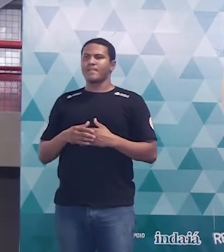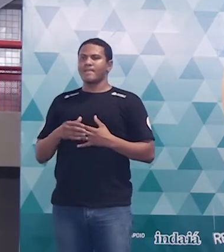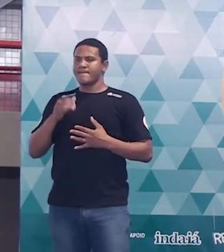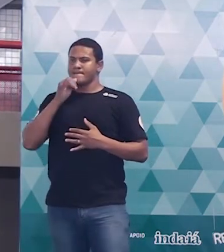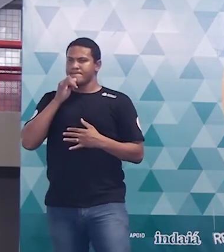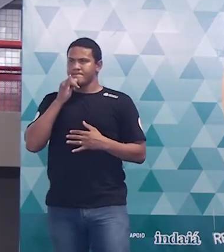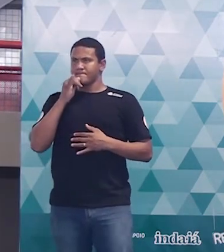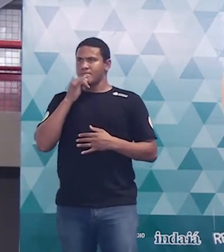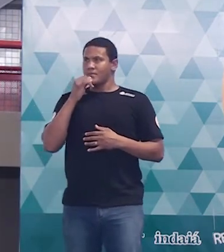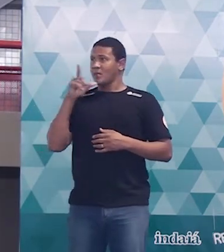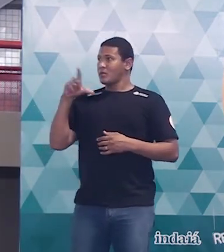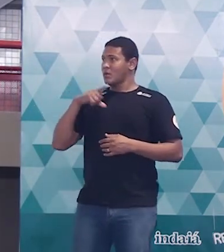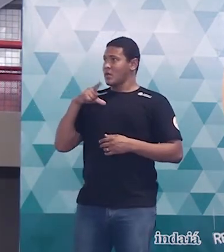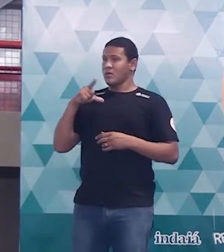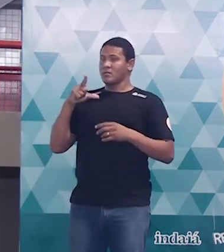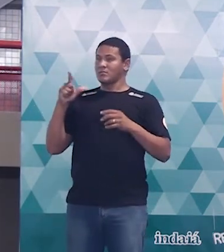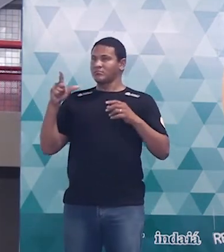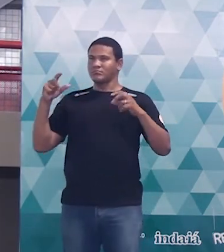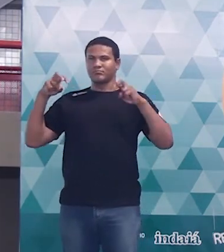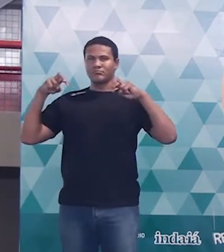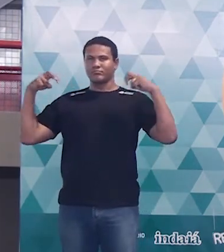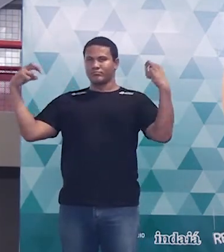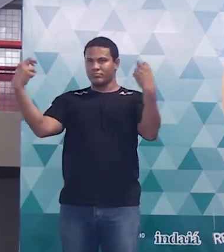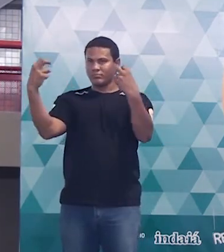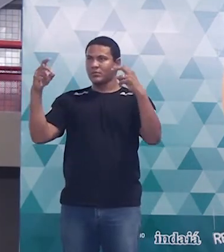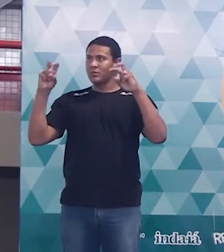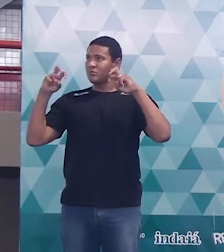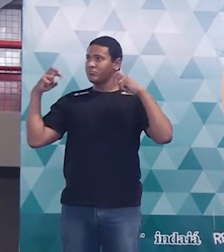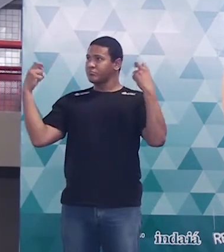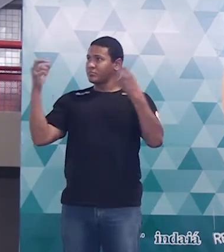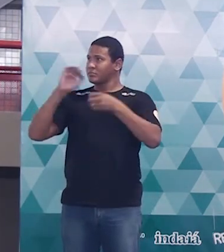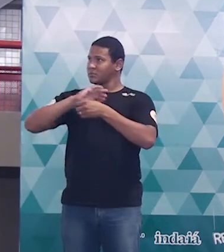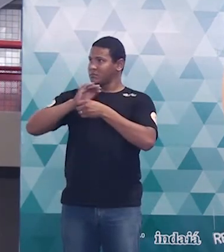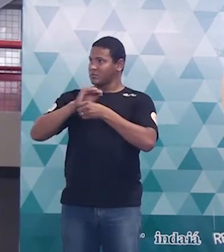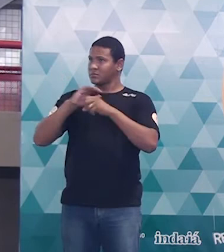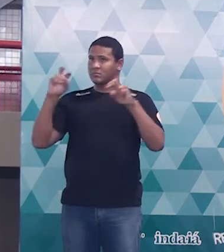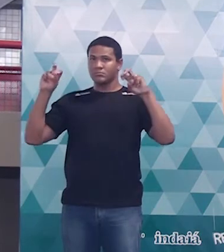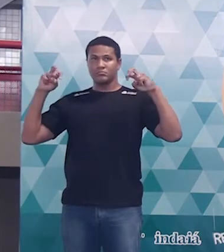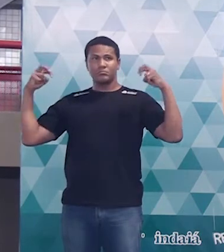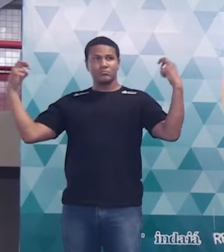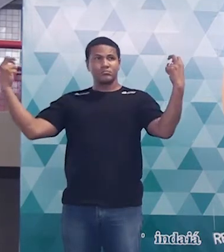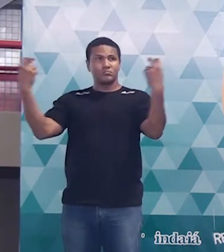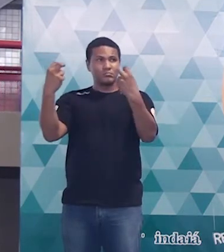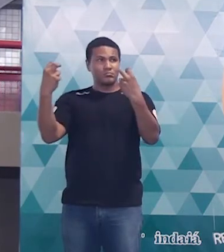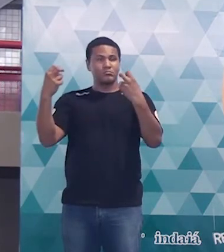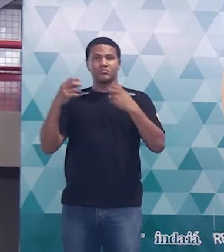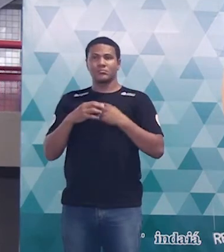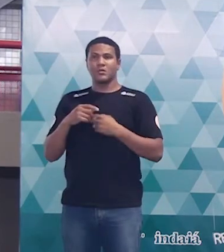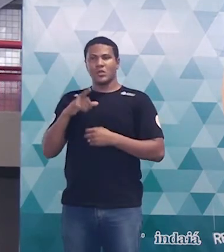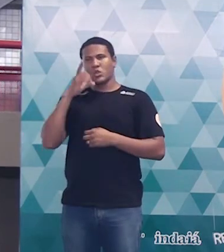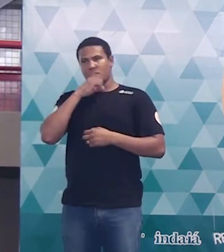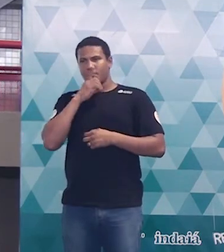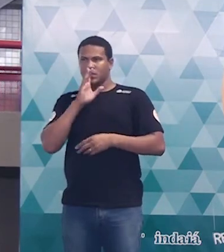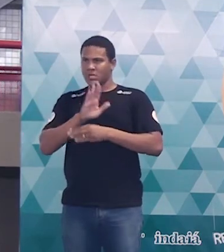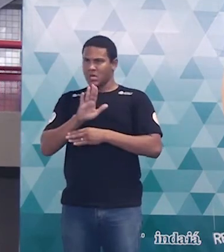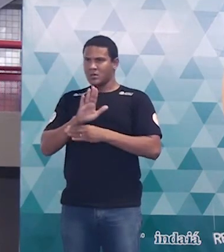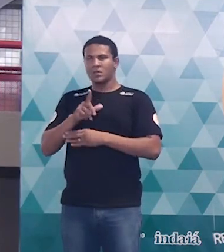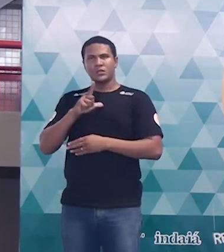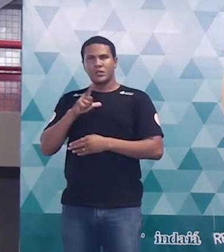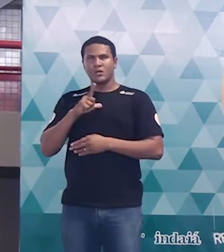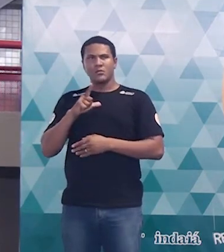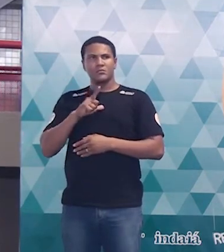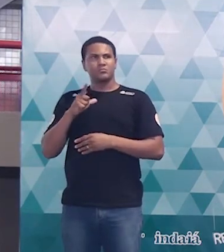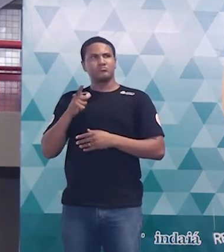nas arquibancadas do ginásio Paulo Sarazate, nesse domingo à tarde, eu